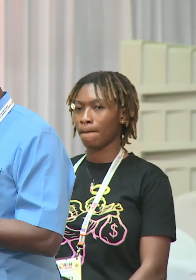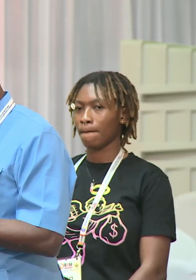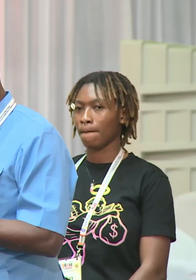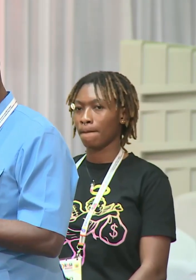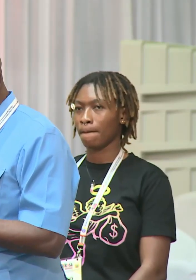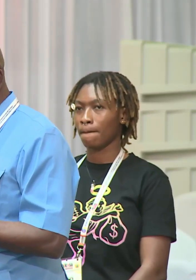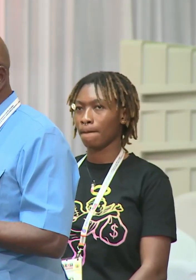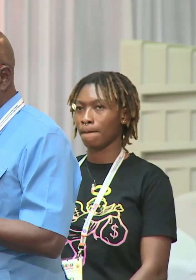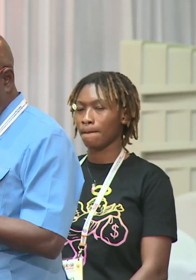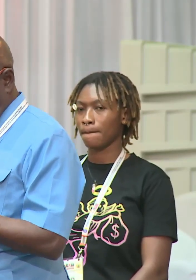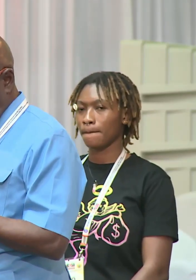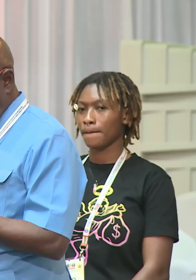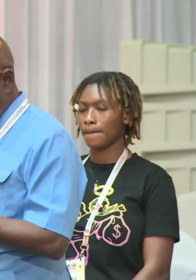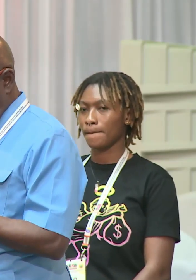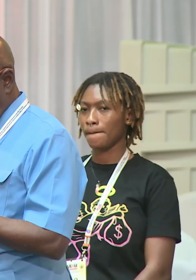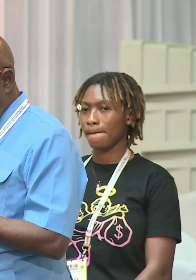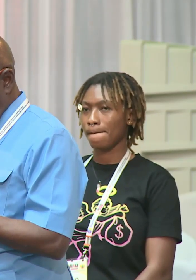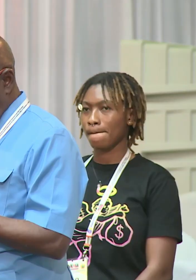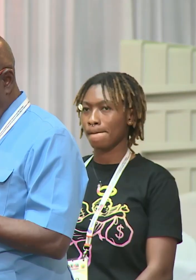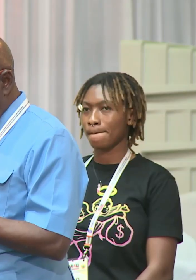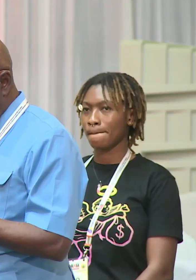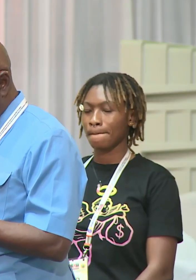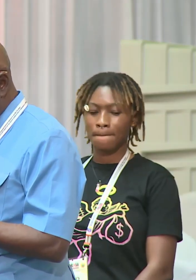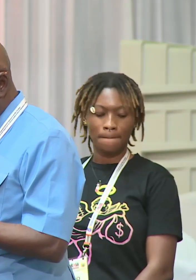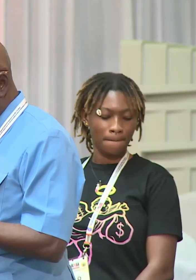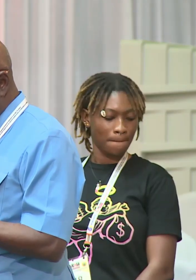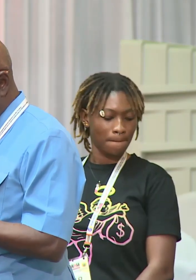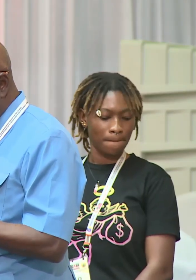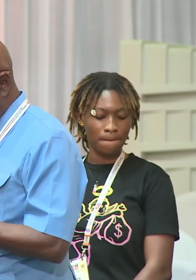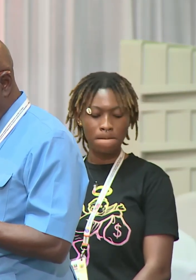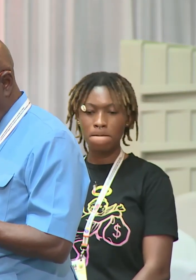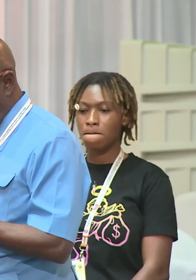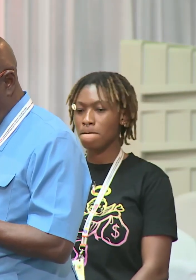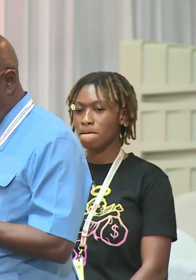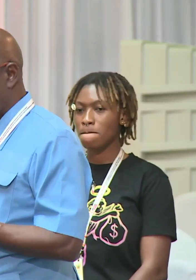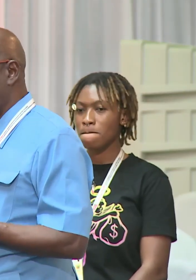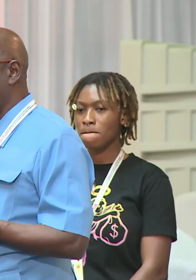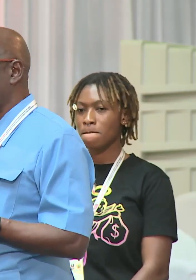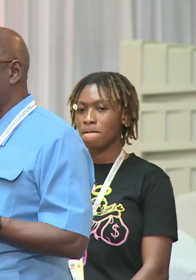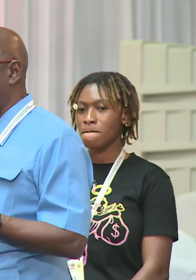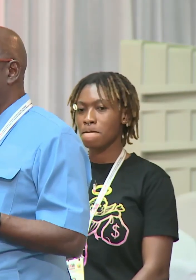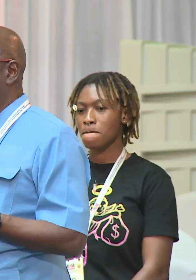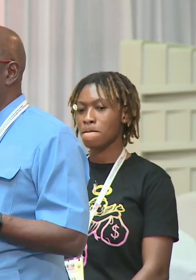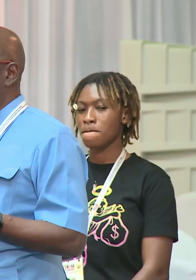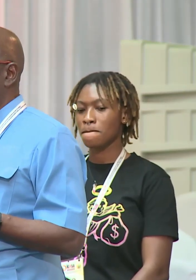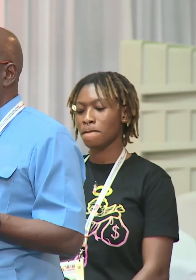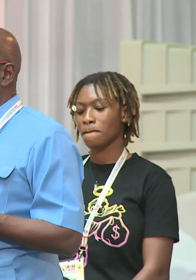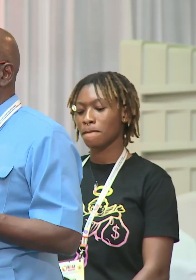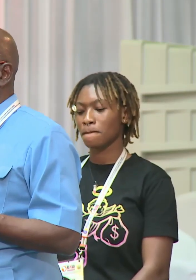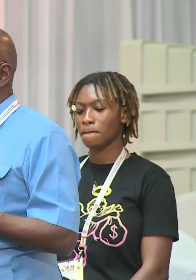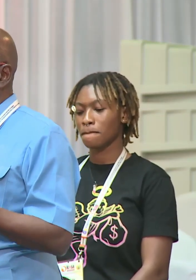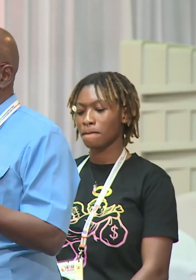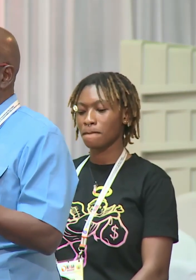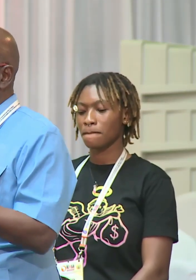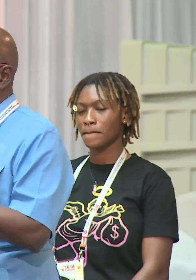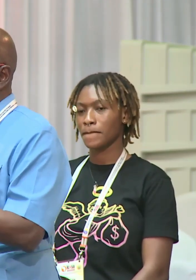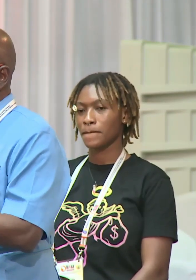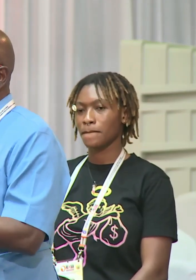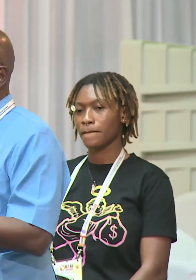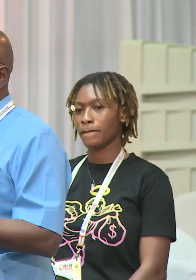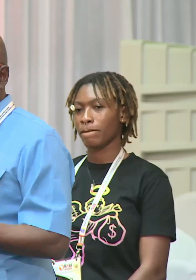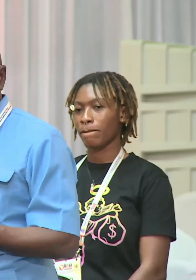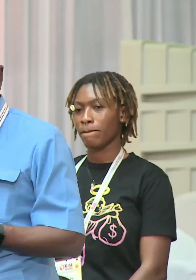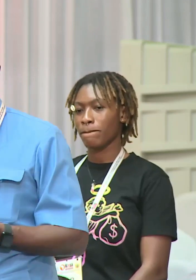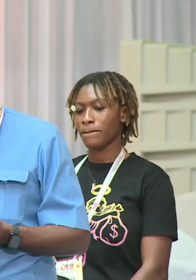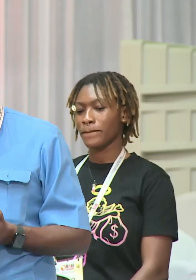ressources limitées, à mettre en place une réponse durable et autonome? Et je vous signale